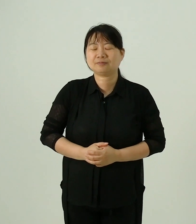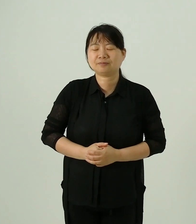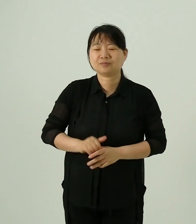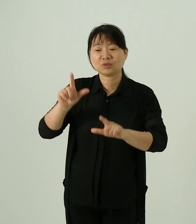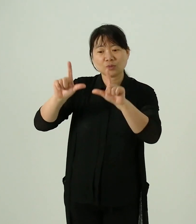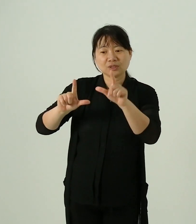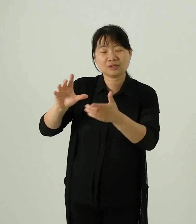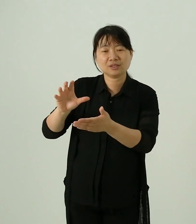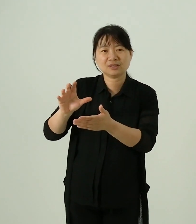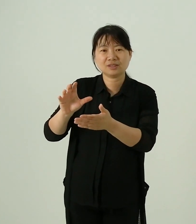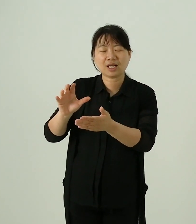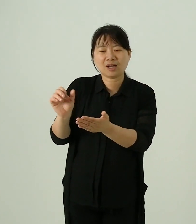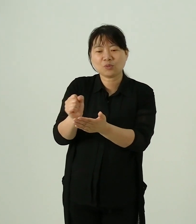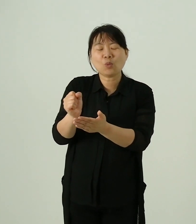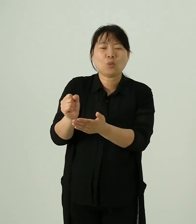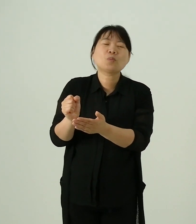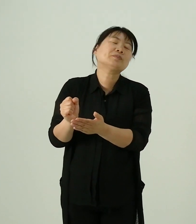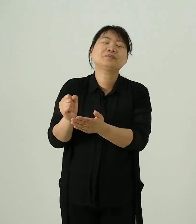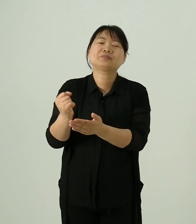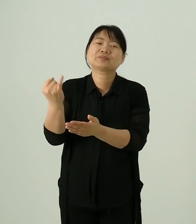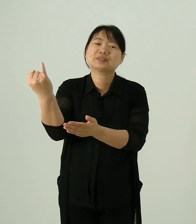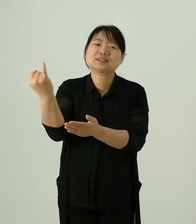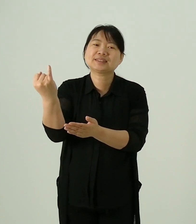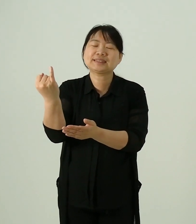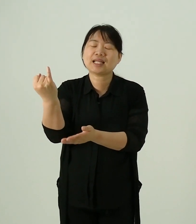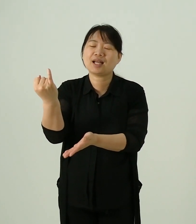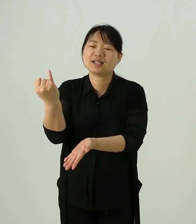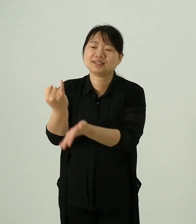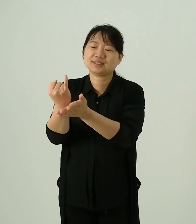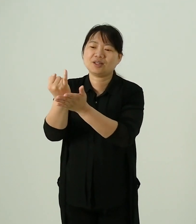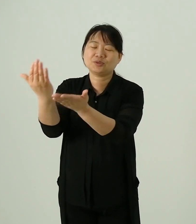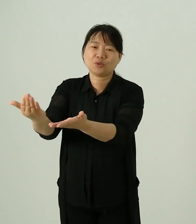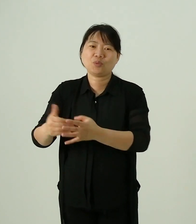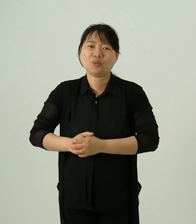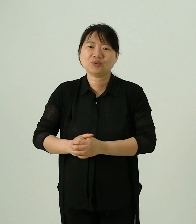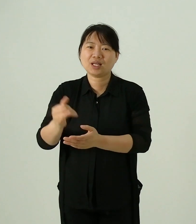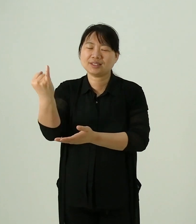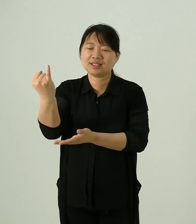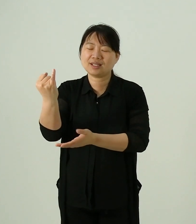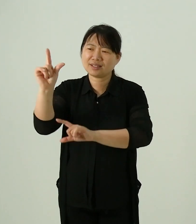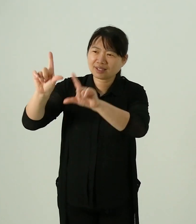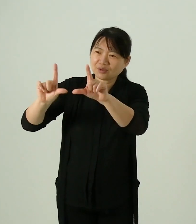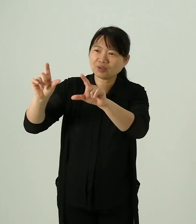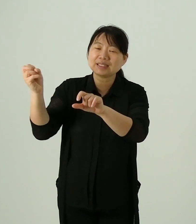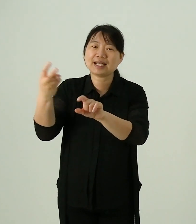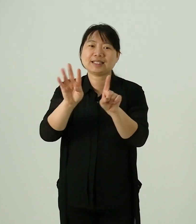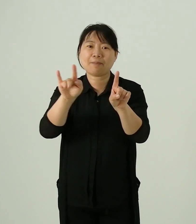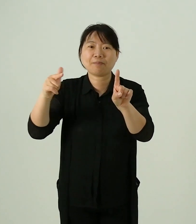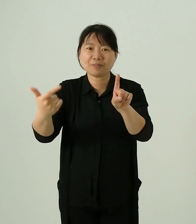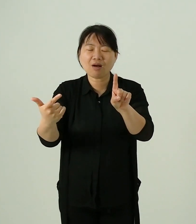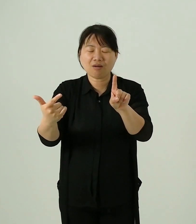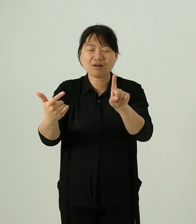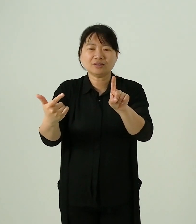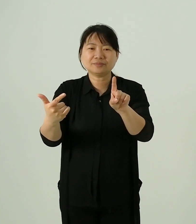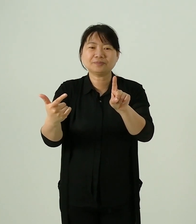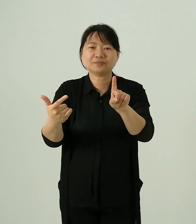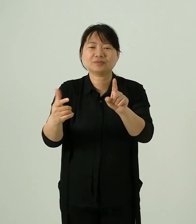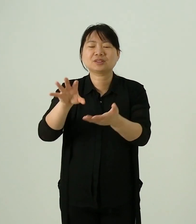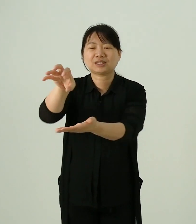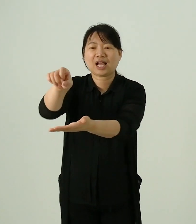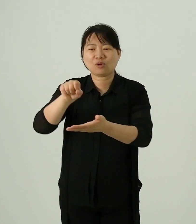태도로 예수님이 극찬을 아끼지 않았습니다. 그 여인의 태도를 우리는 다시 한번 복원시킬 필요가